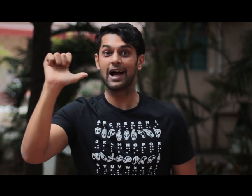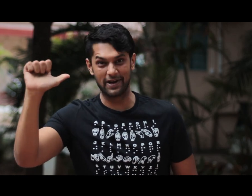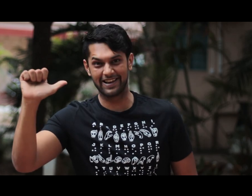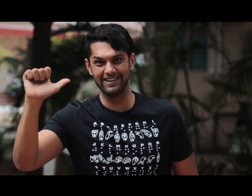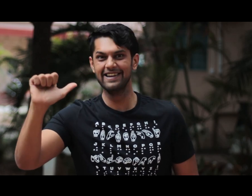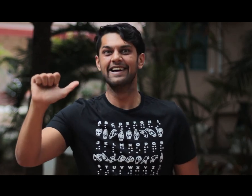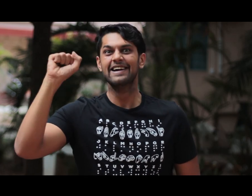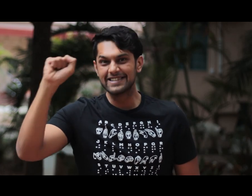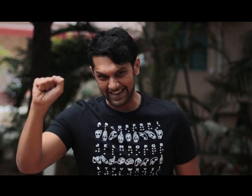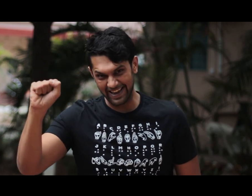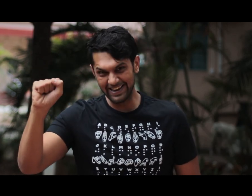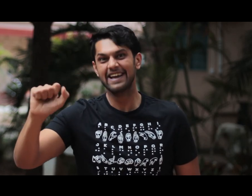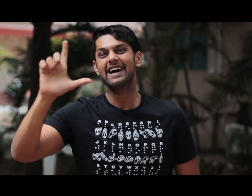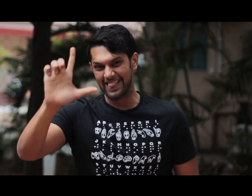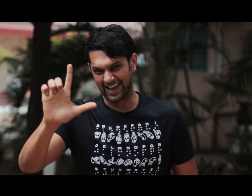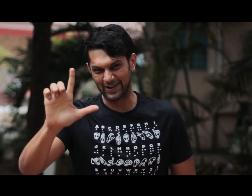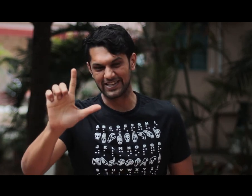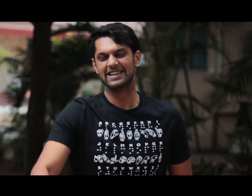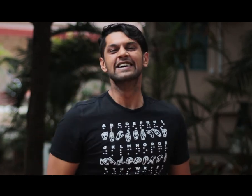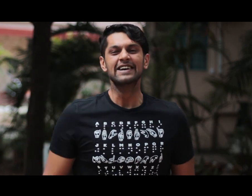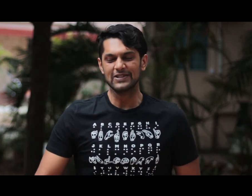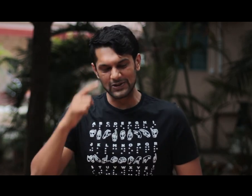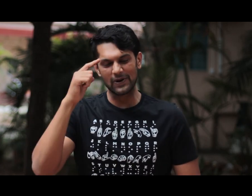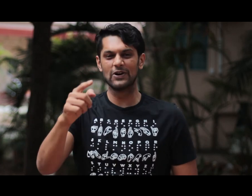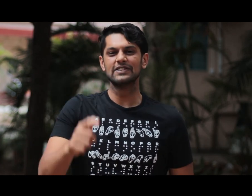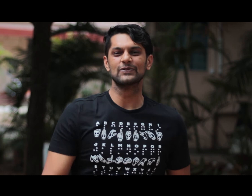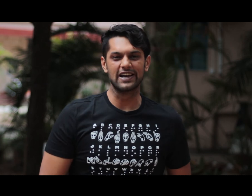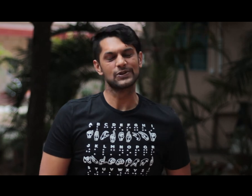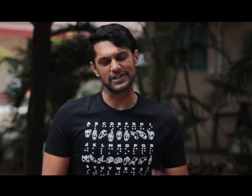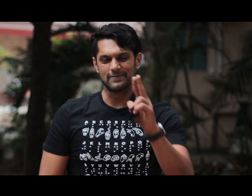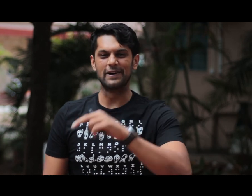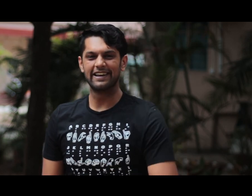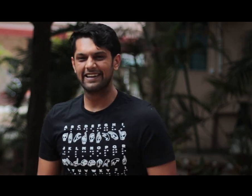American Sign Language. See you tomorrow. This is Vinayak Joshi. Bye-bye.